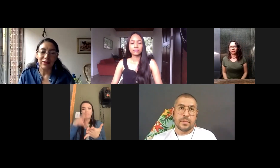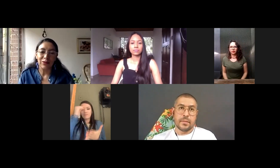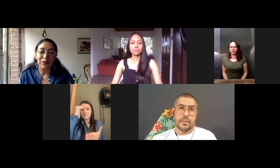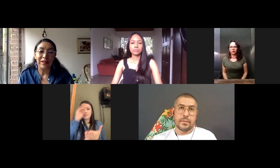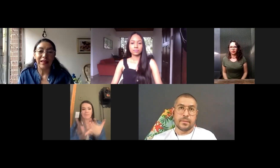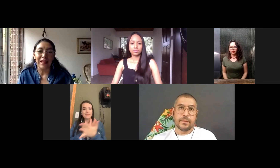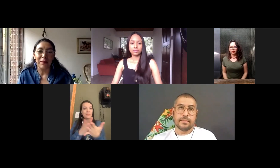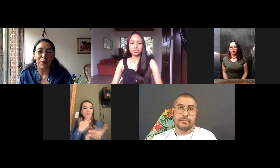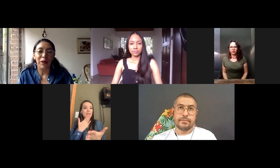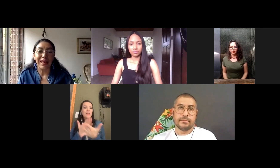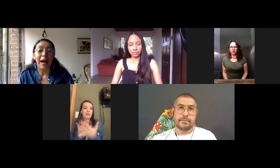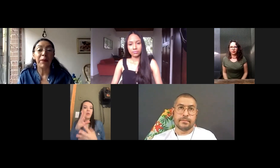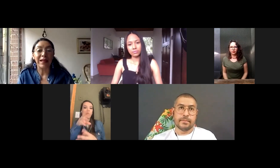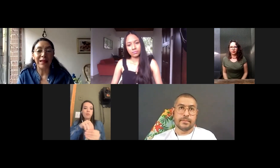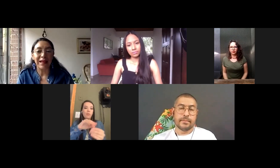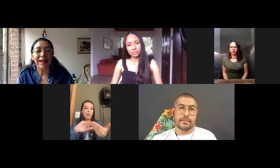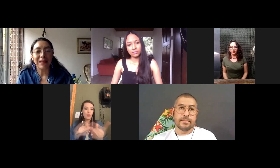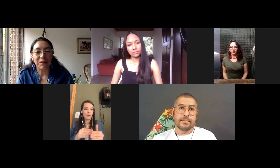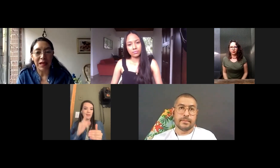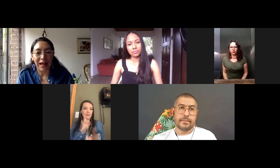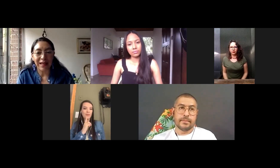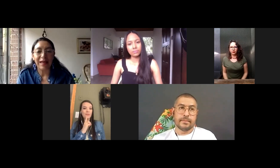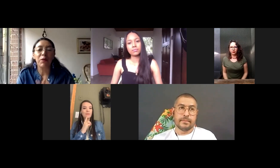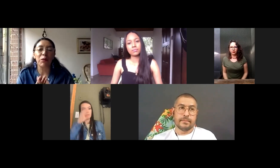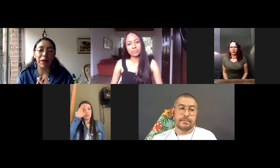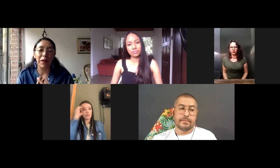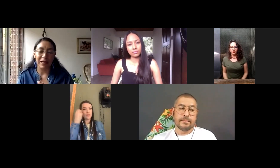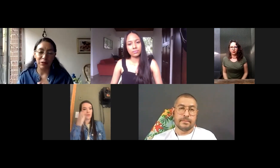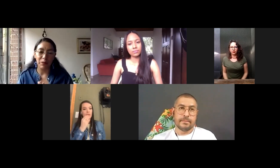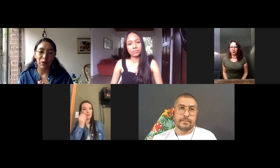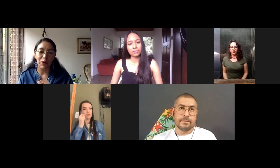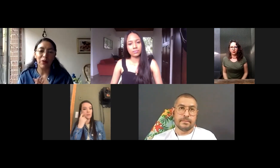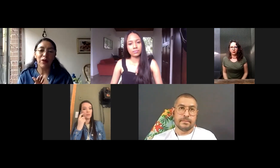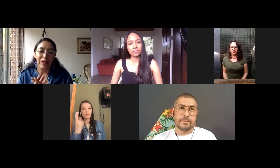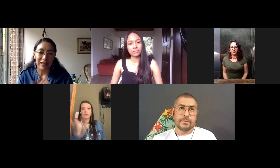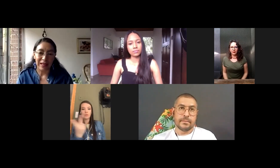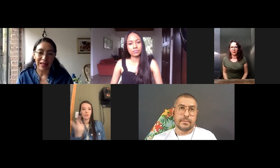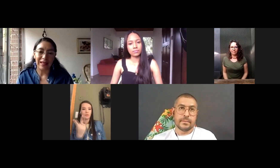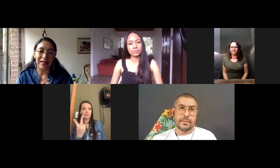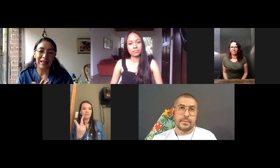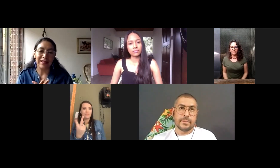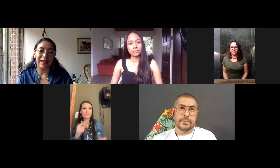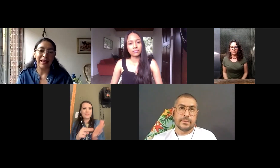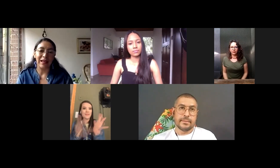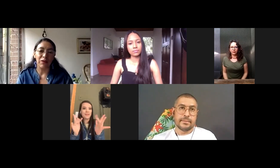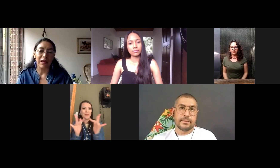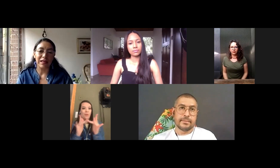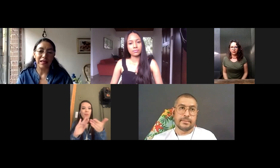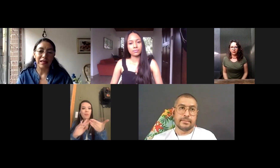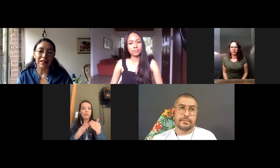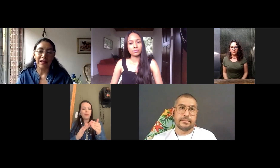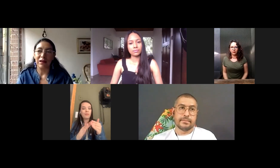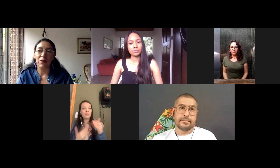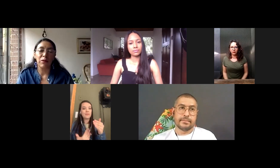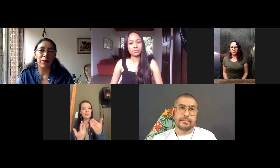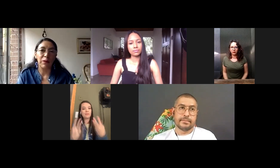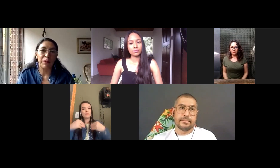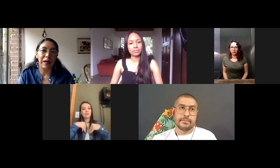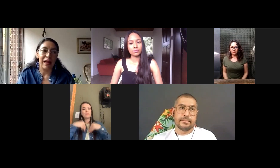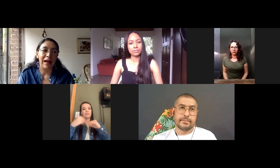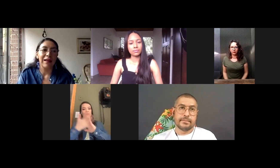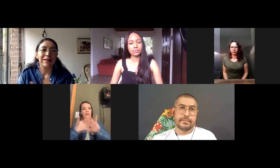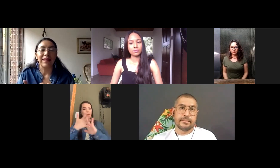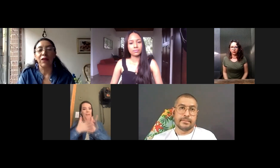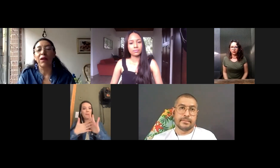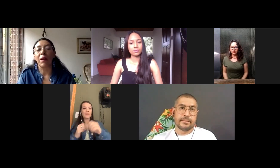Giovanni y tú, de poder aprender y asimilar y apropiarse un poco de la lengua de señas como